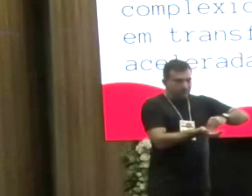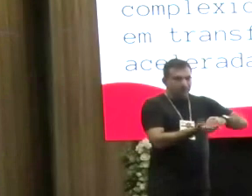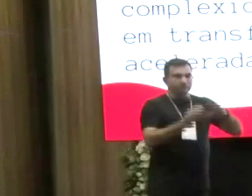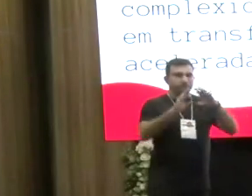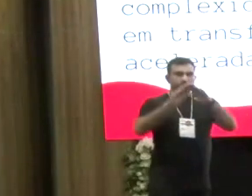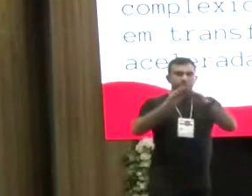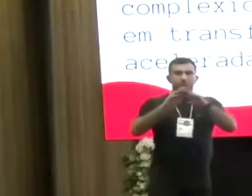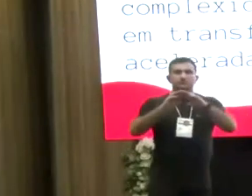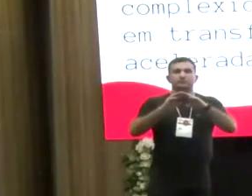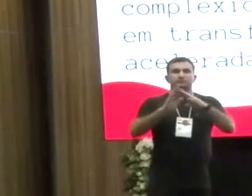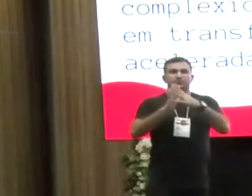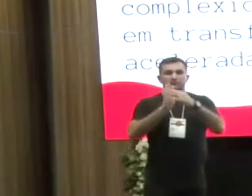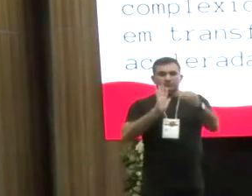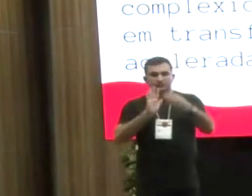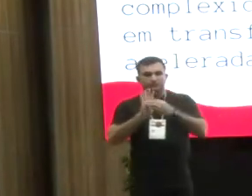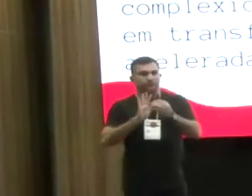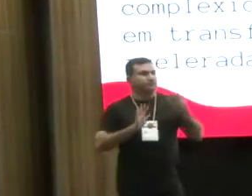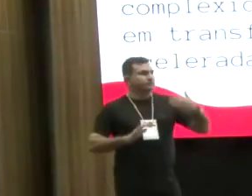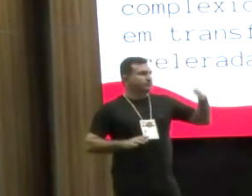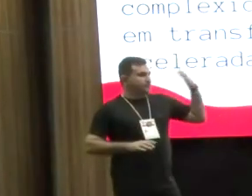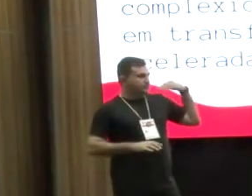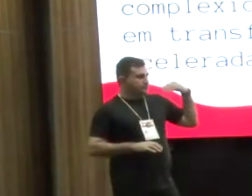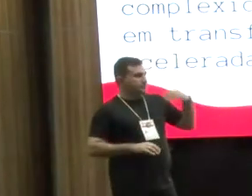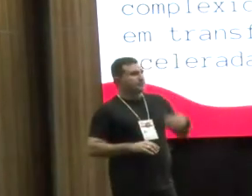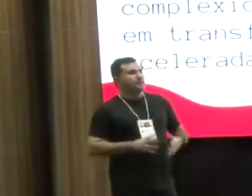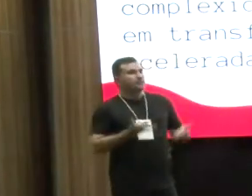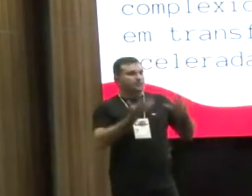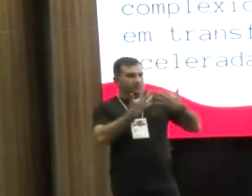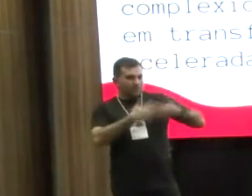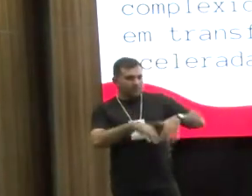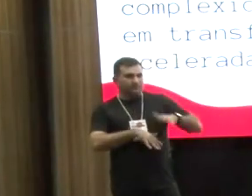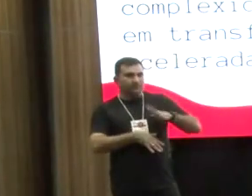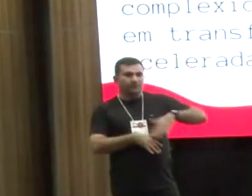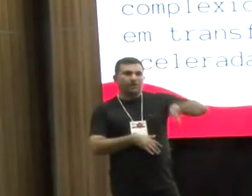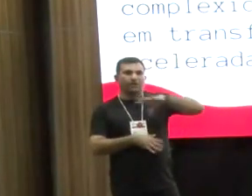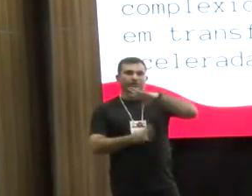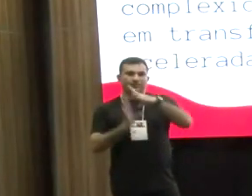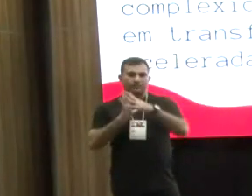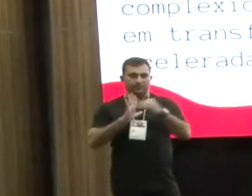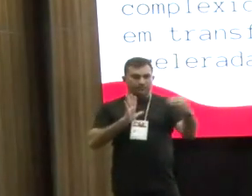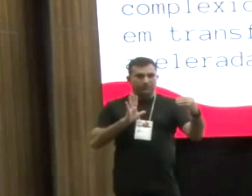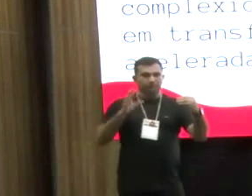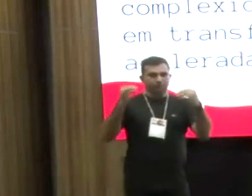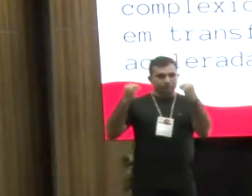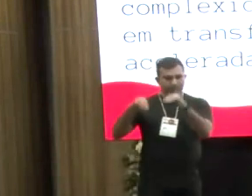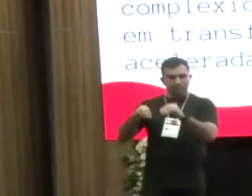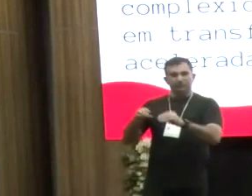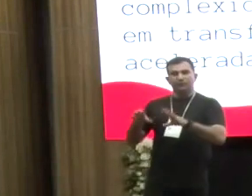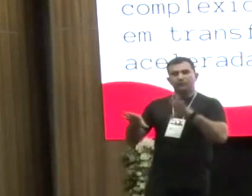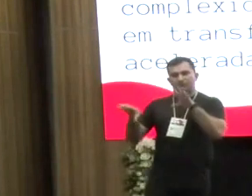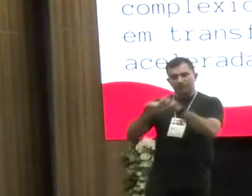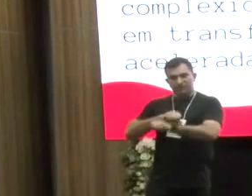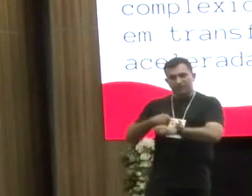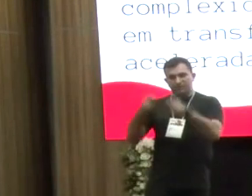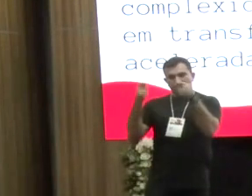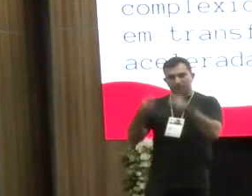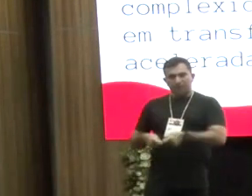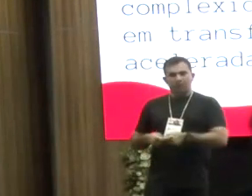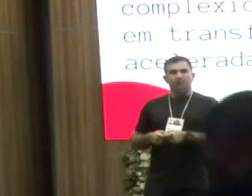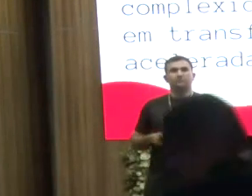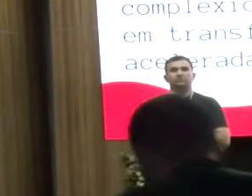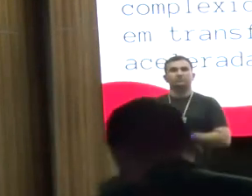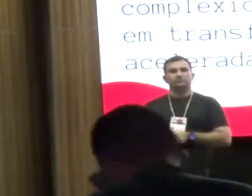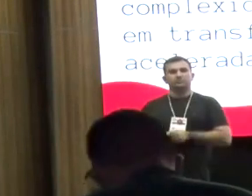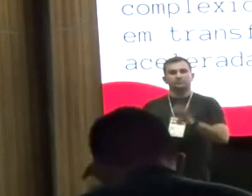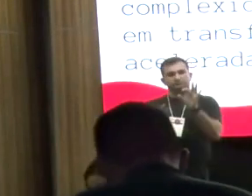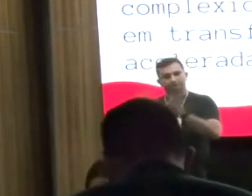que foi implementado nos institutos federais, de uma formação bem mais sólida.